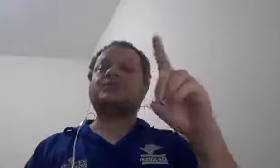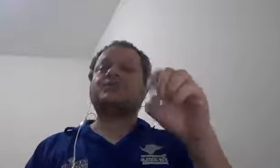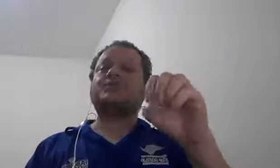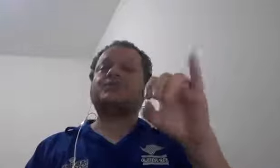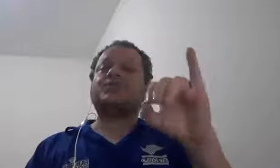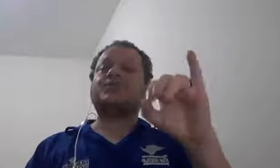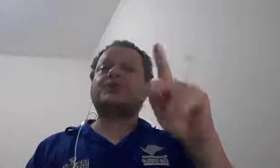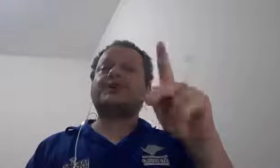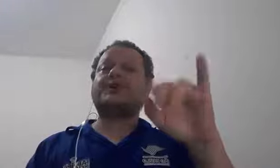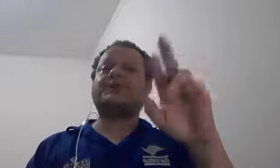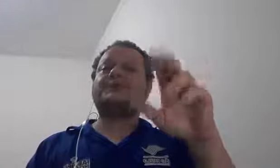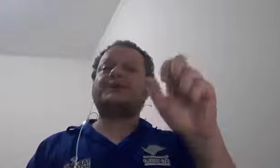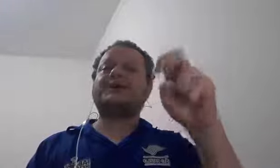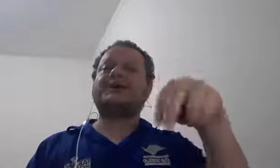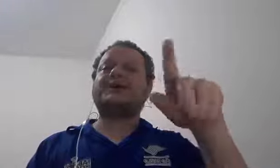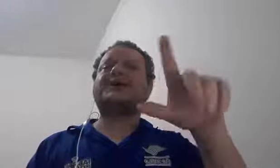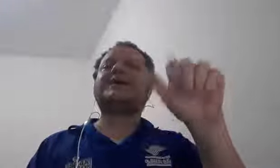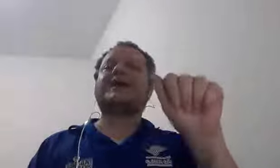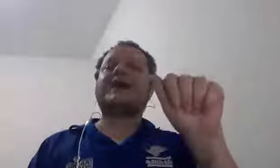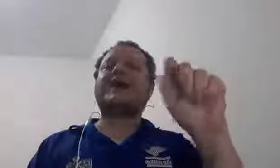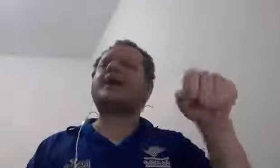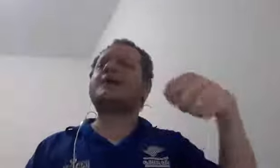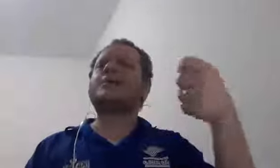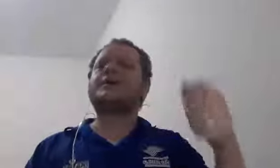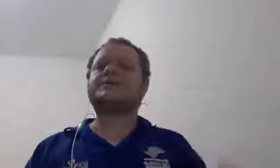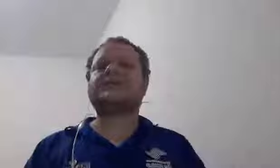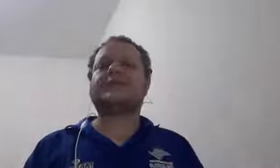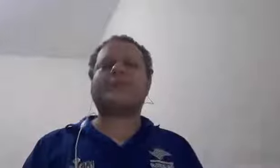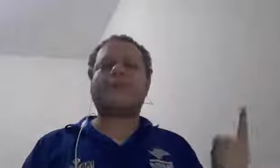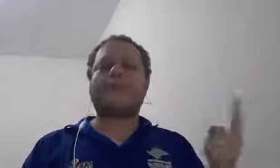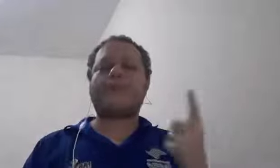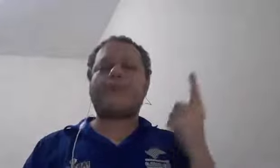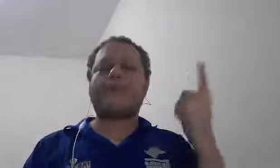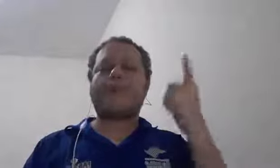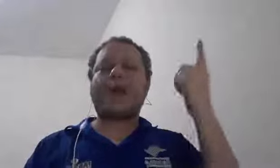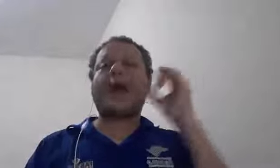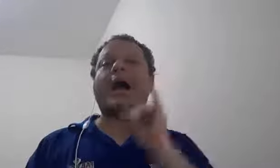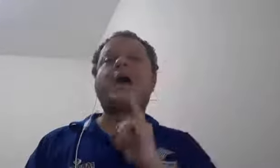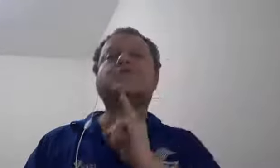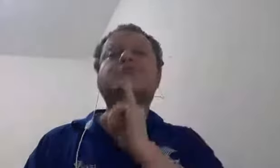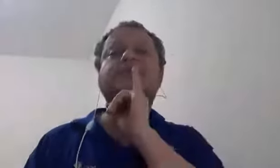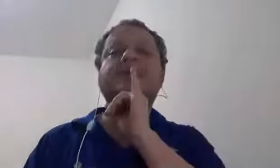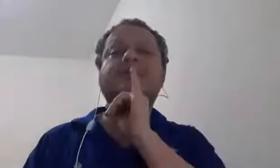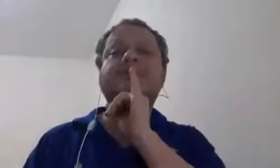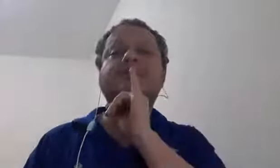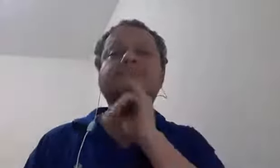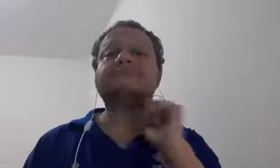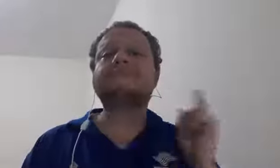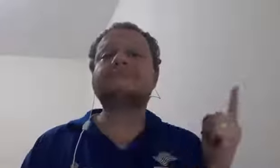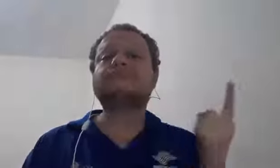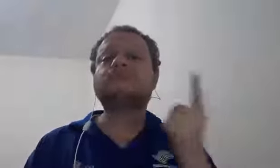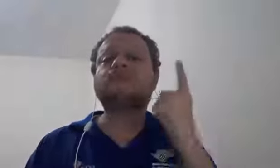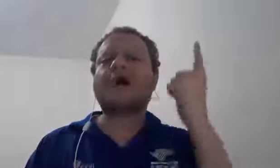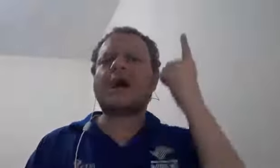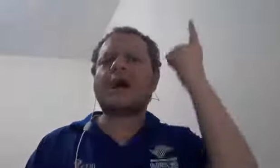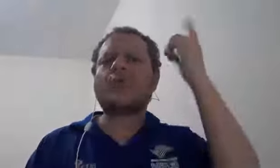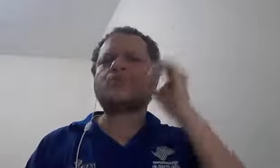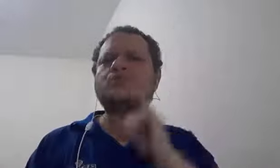Alto do Ipiranga. Qual que é o sinal? Alto do Ipiranga. Alto